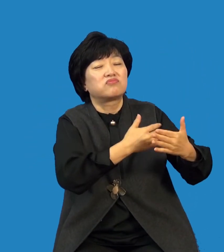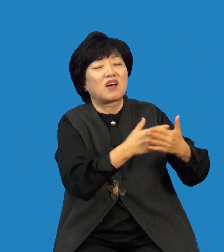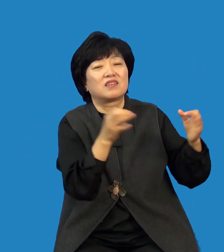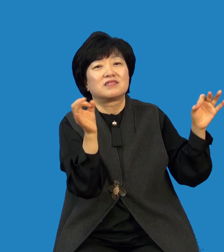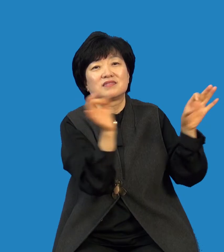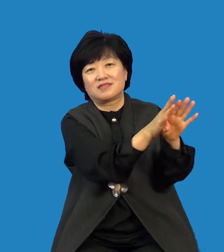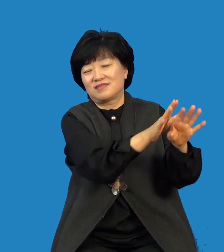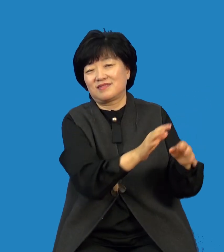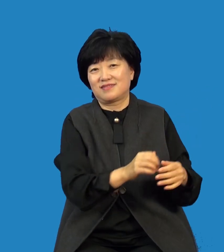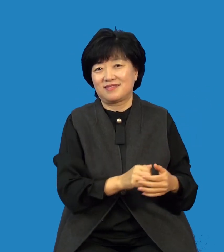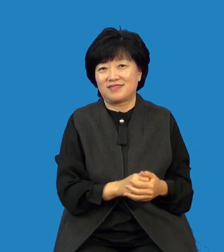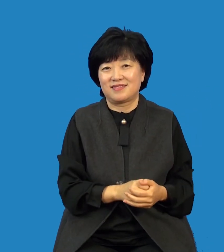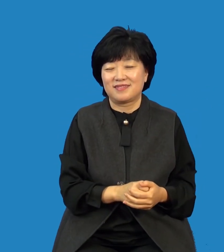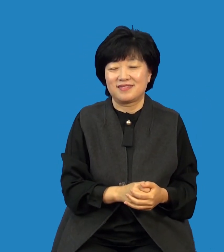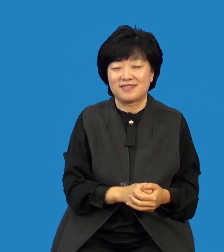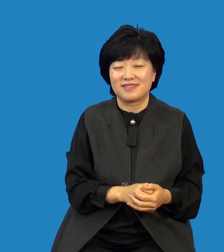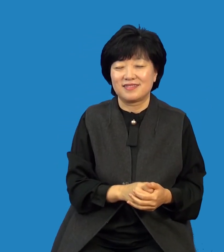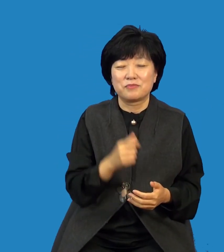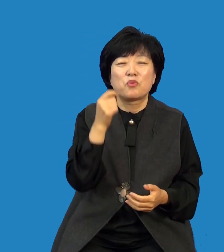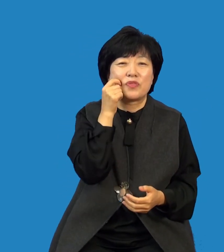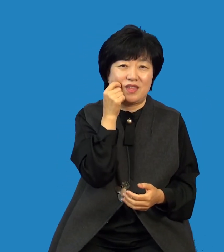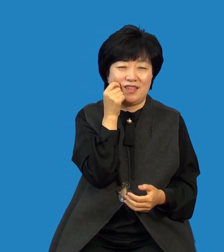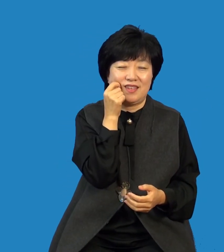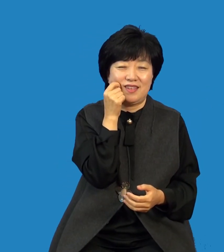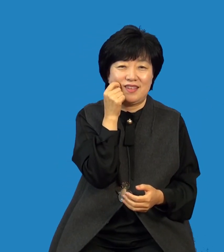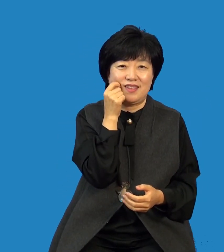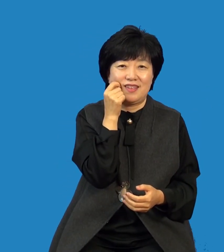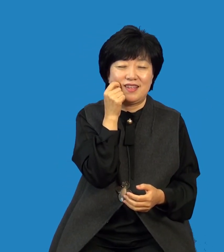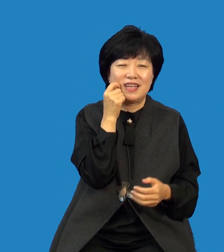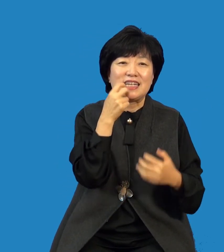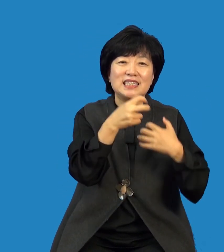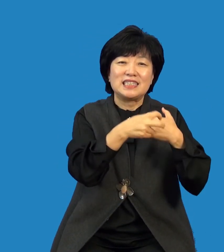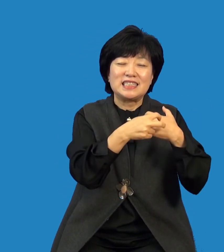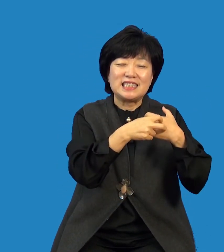주사로 이렇게 맞았던 거하고 똑같은 거야. 진단을 잘못했기 때문에.